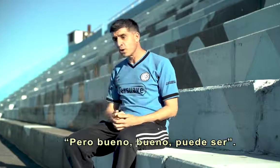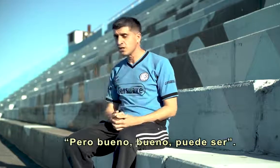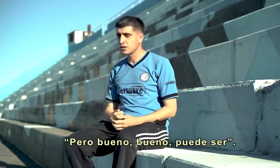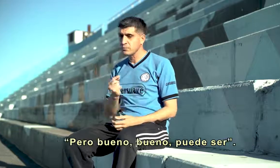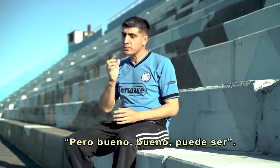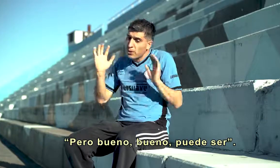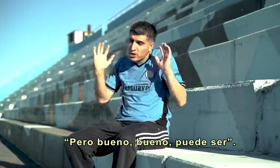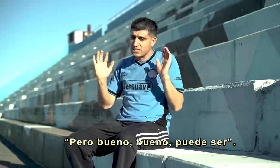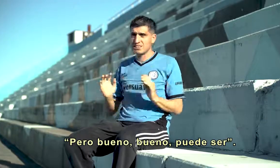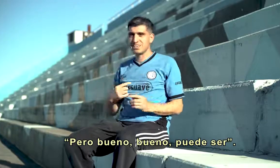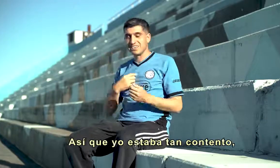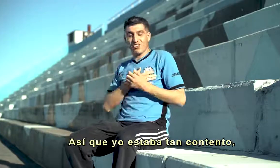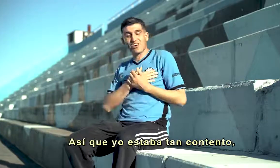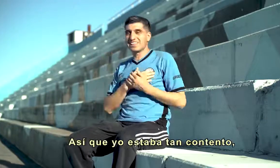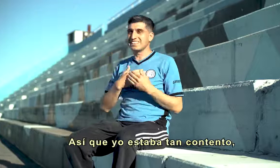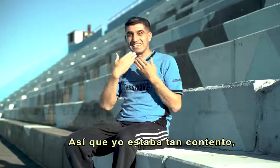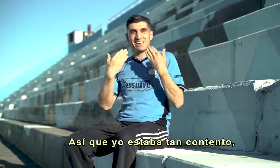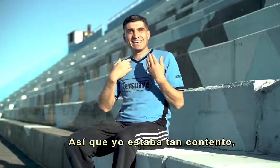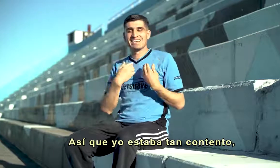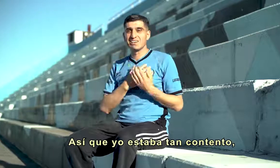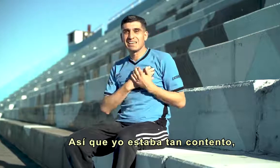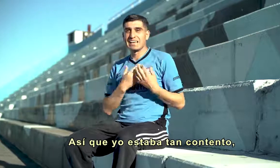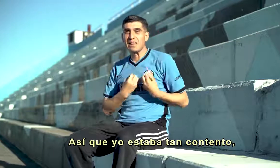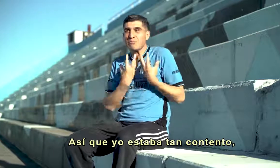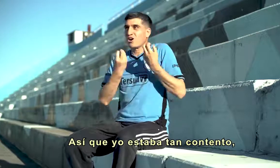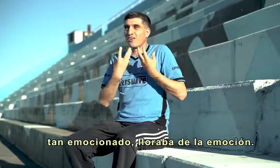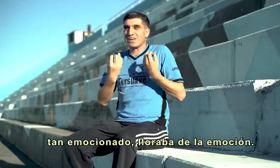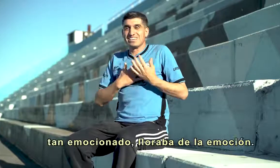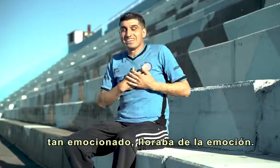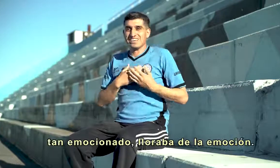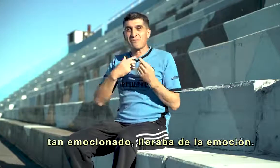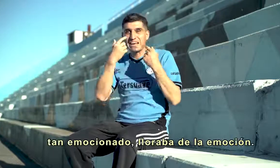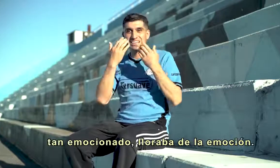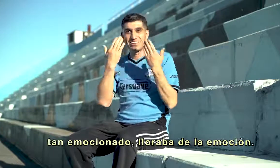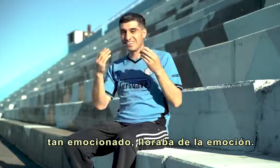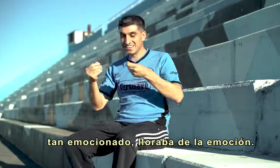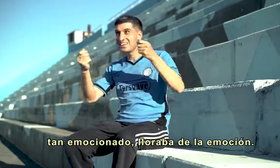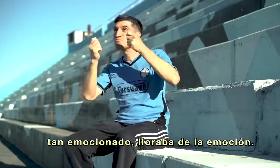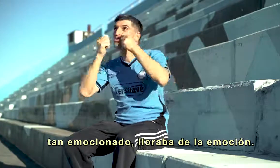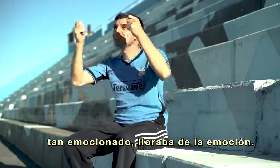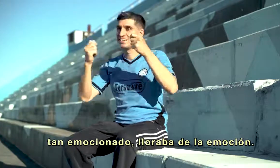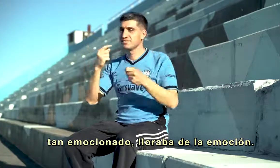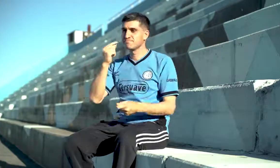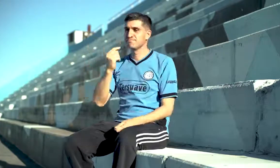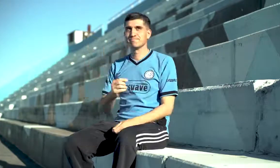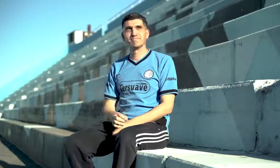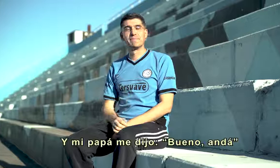bueno, bueno, puede ser. Así que yo estaba tan contento, tan emocionado, lloraba de la emoción. Y mi papá me